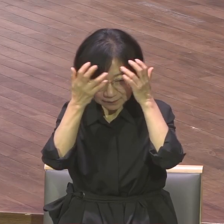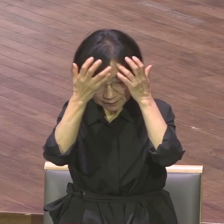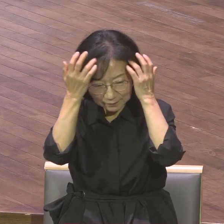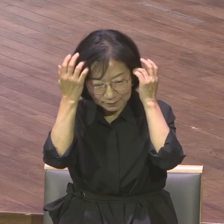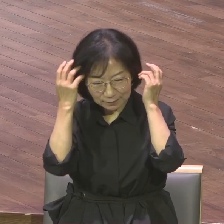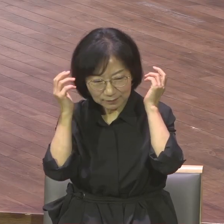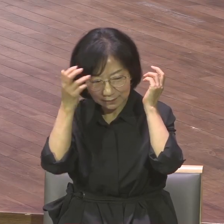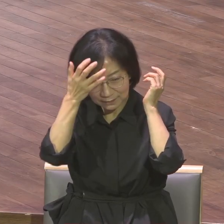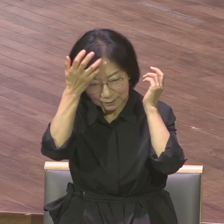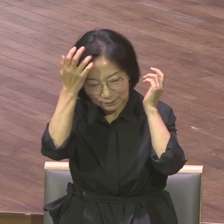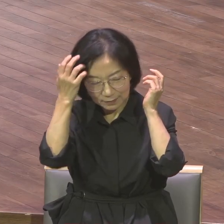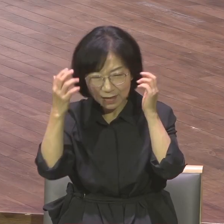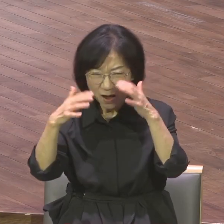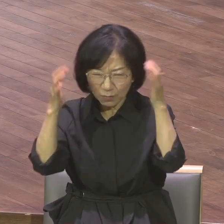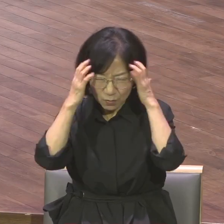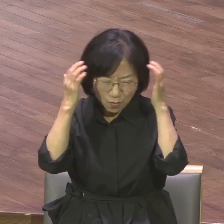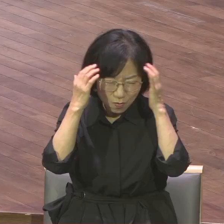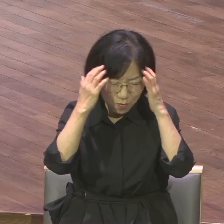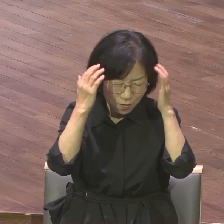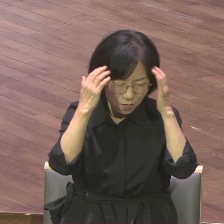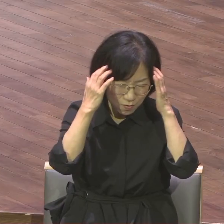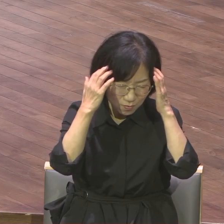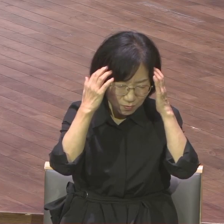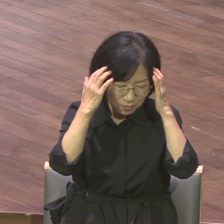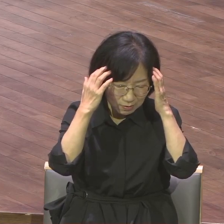고난은 우리를 향한 하나님의 음성이다.